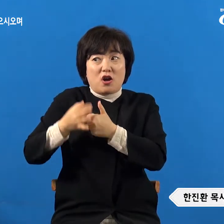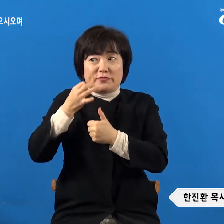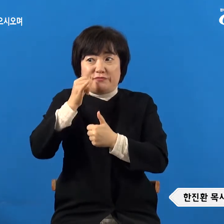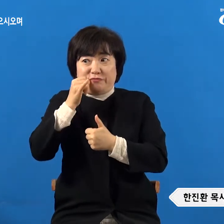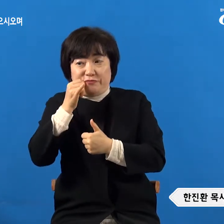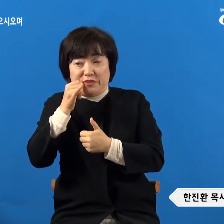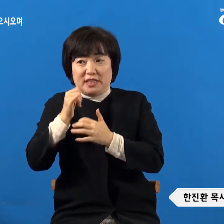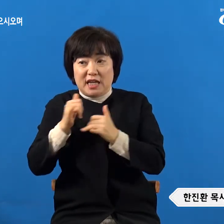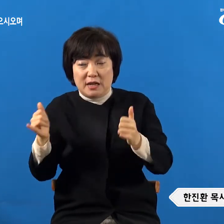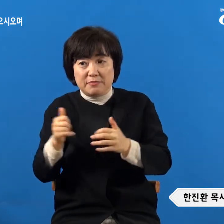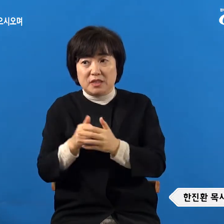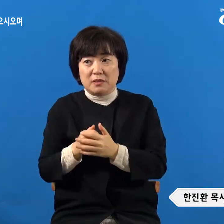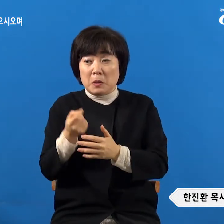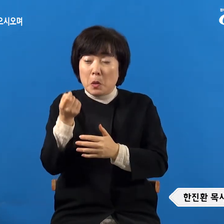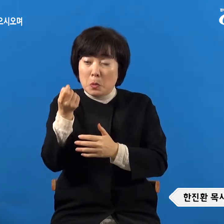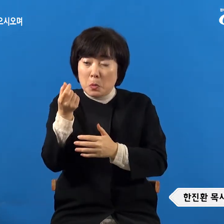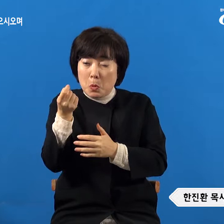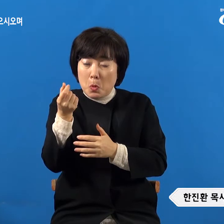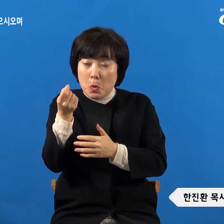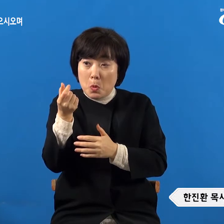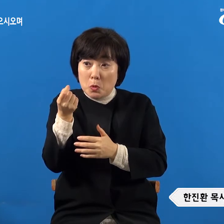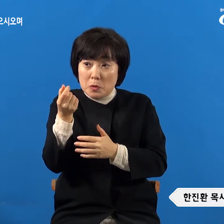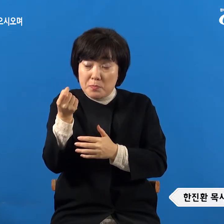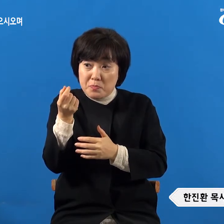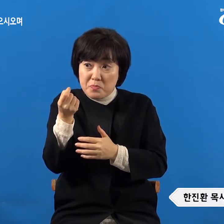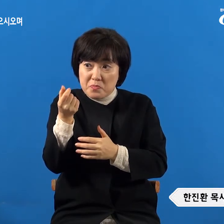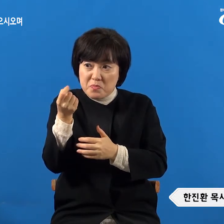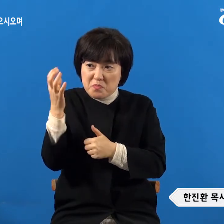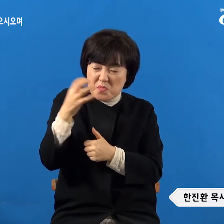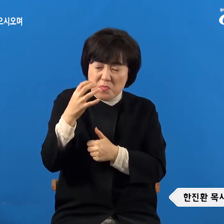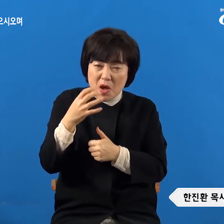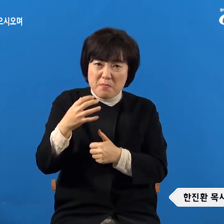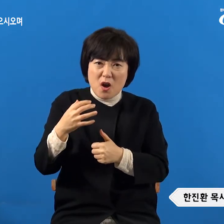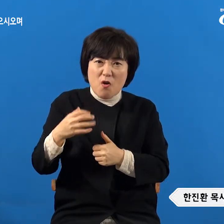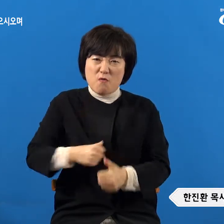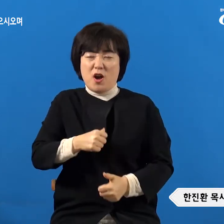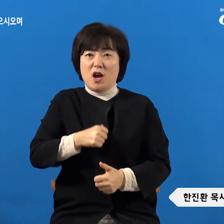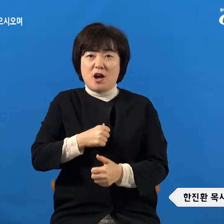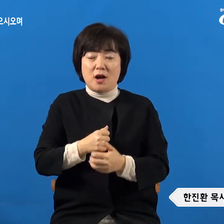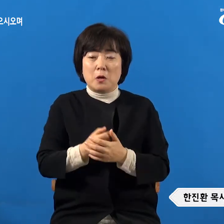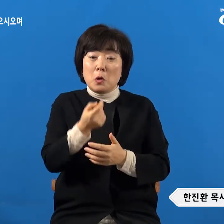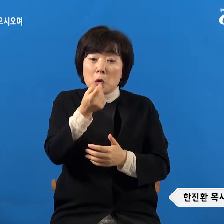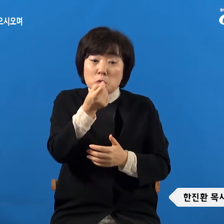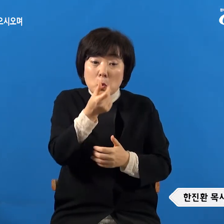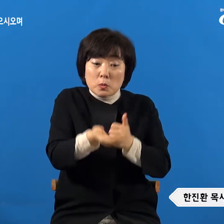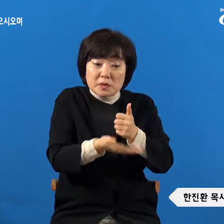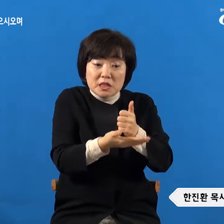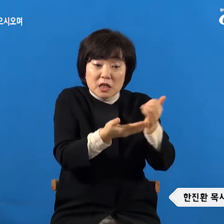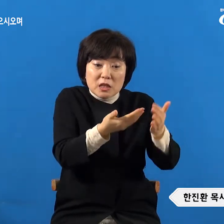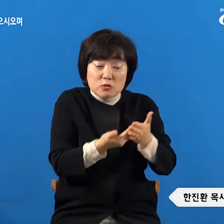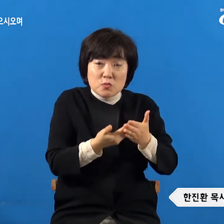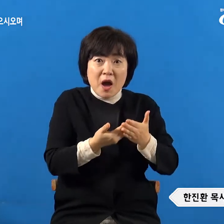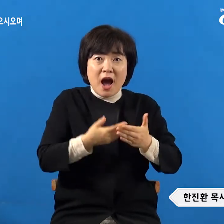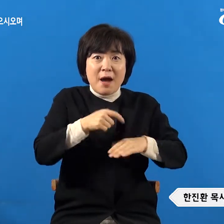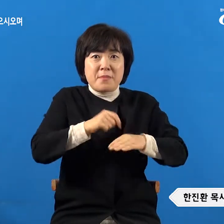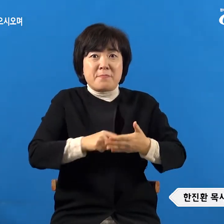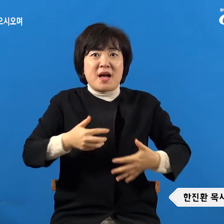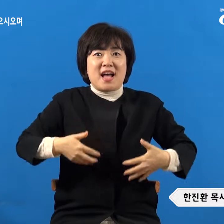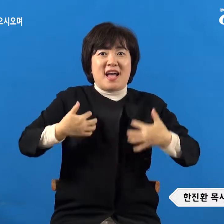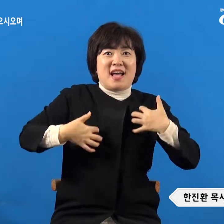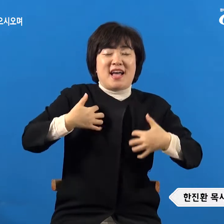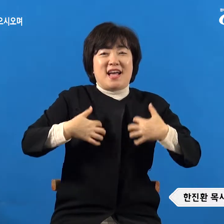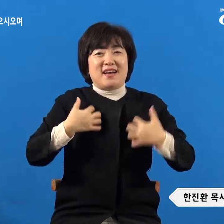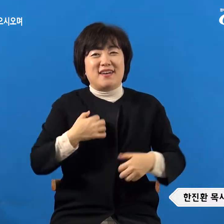분노하고 약간의 거절에도 우울해한다. 약간의 칭찬에 기분이 들뜨고 약간의 성공에도